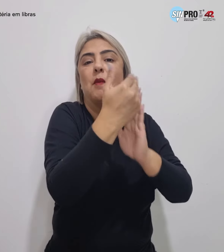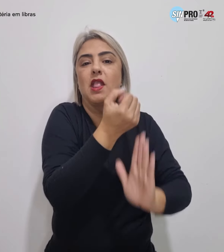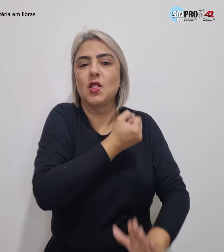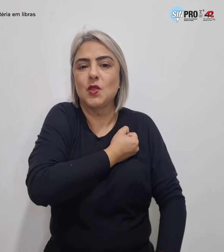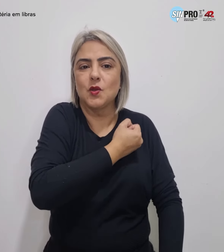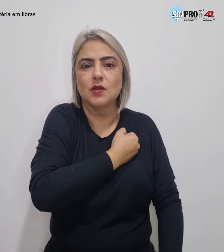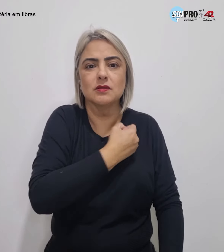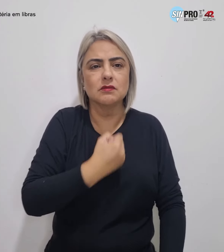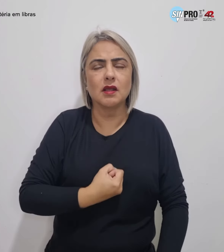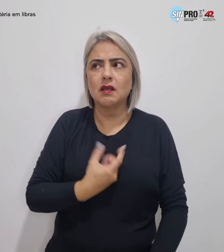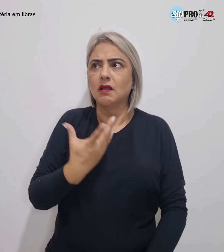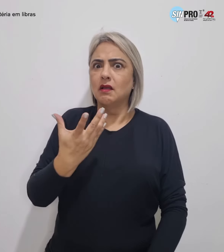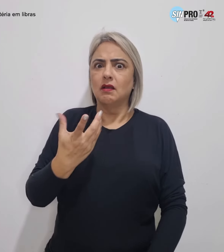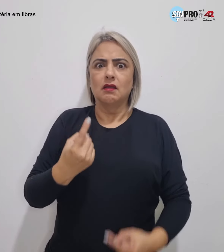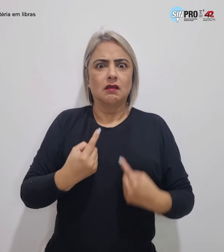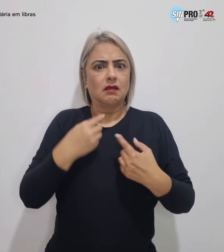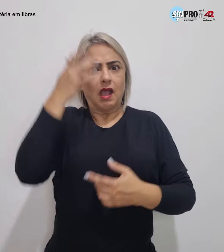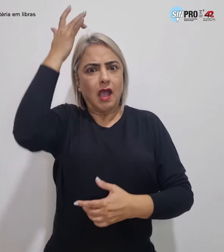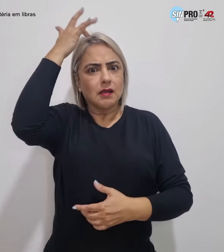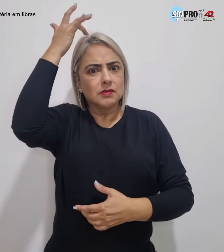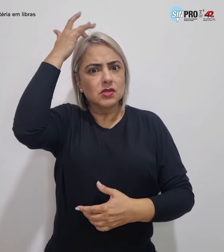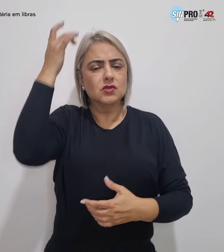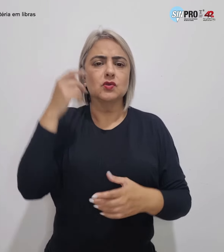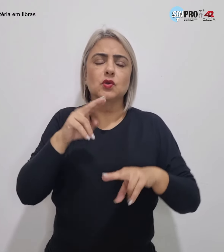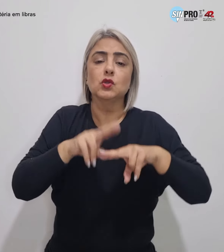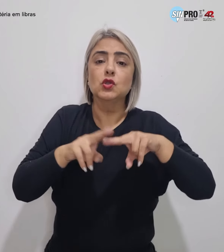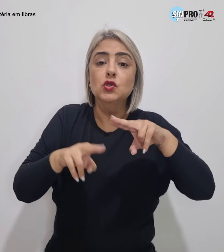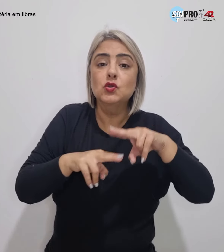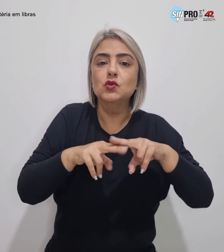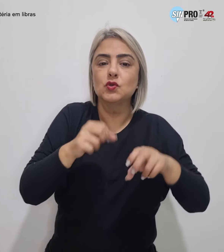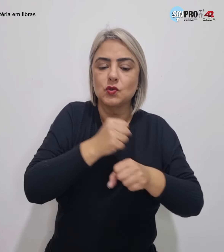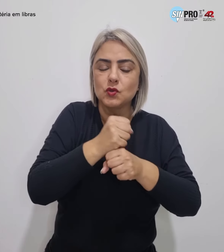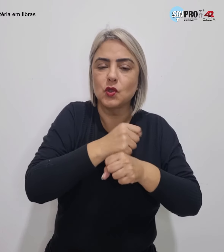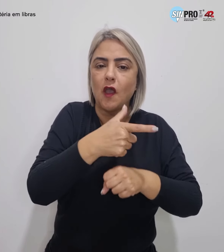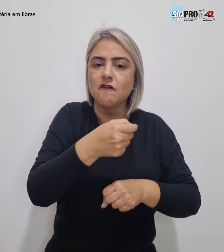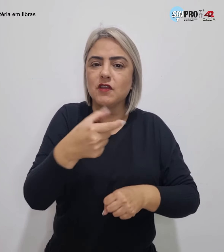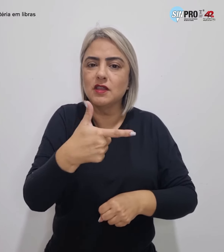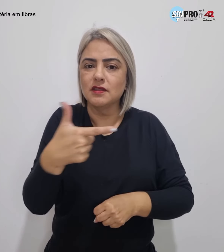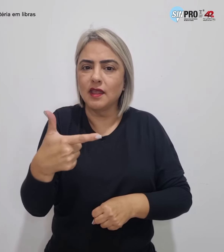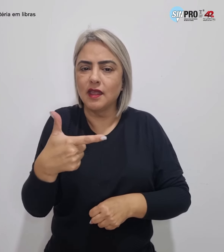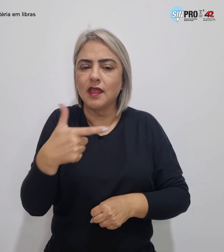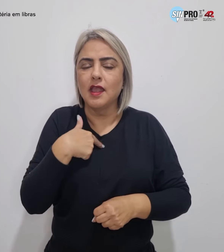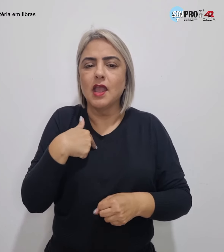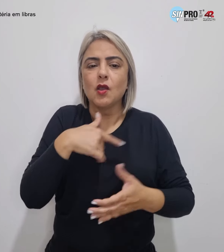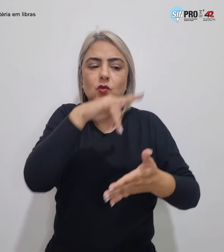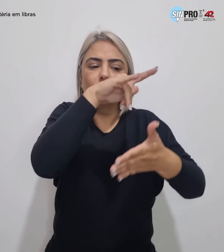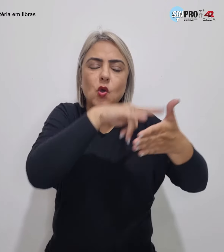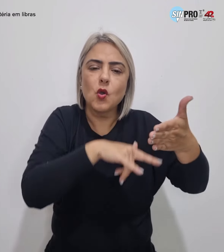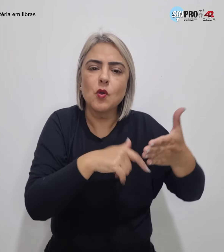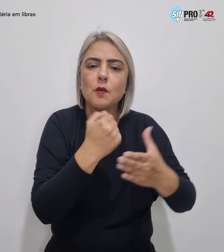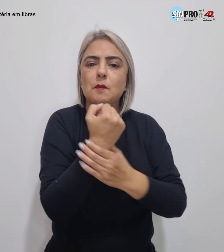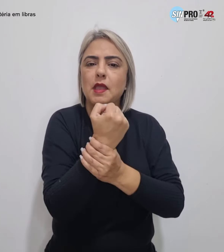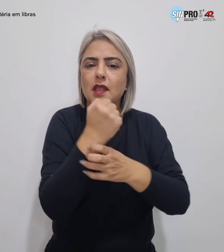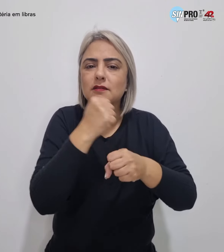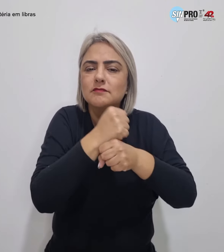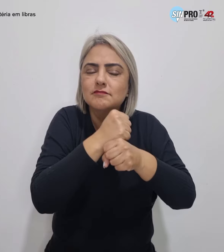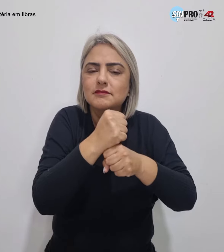assusta em Junho deste ano quando a edição do brasileiro de Segurança Pública